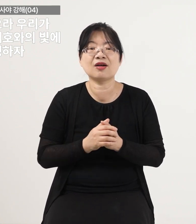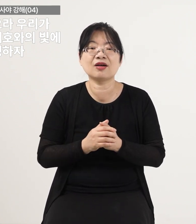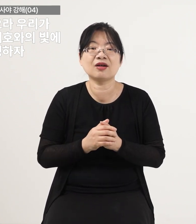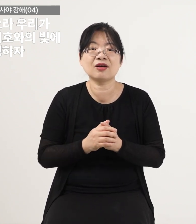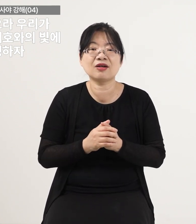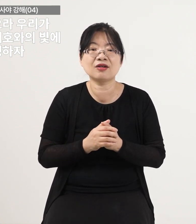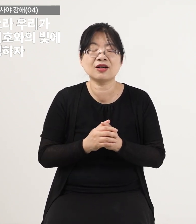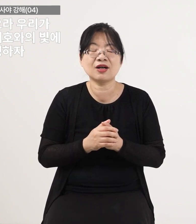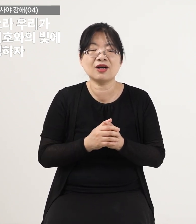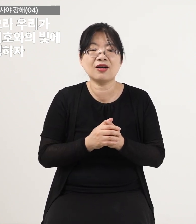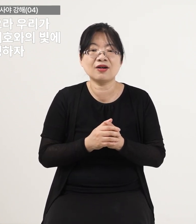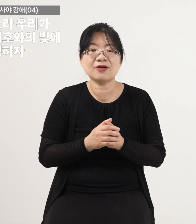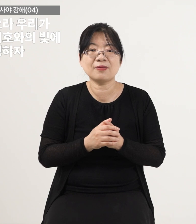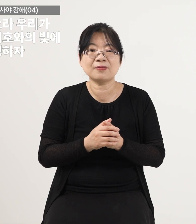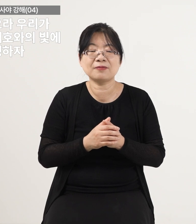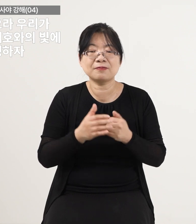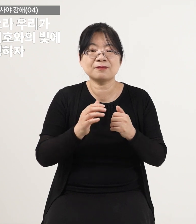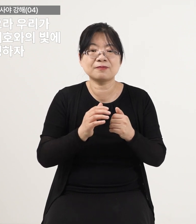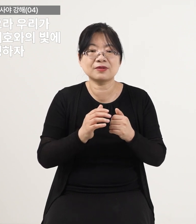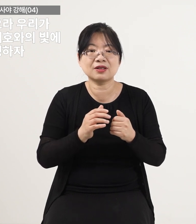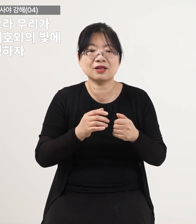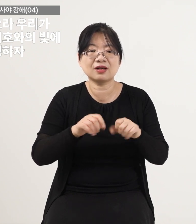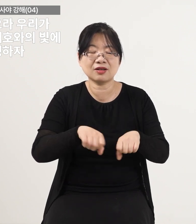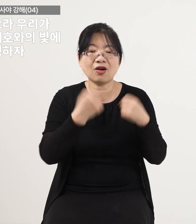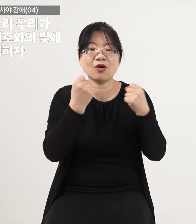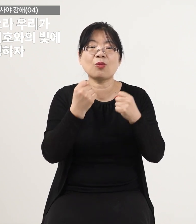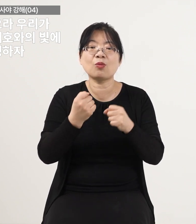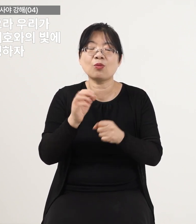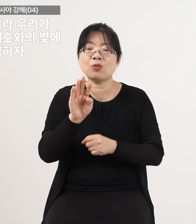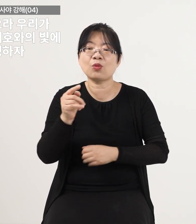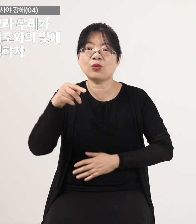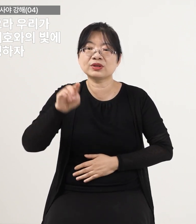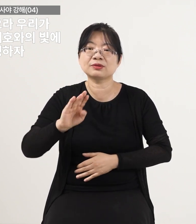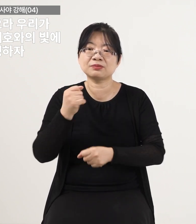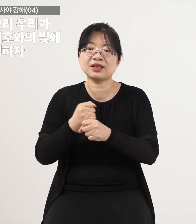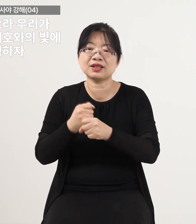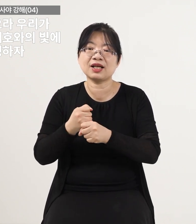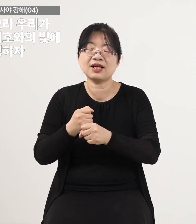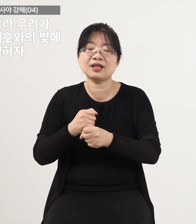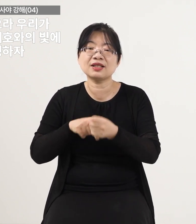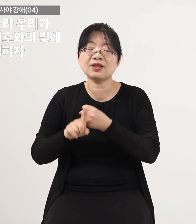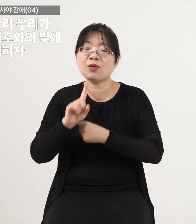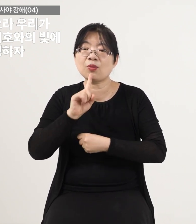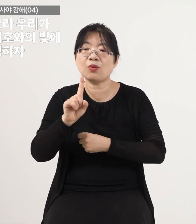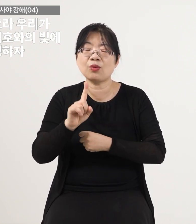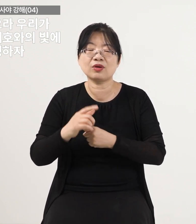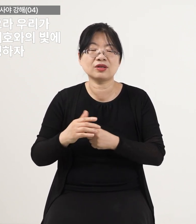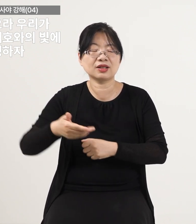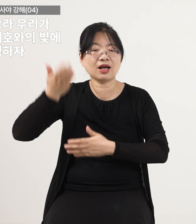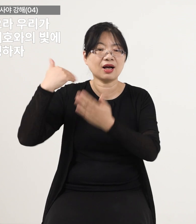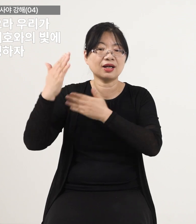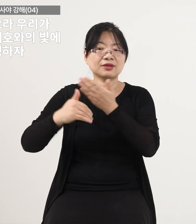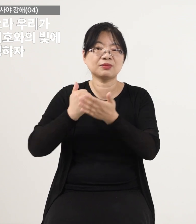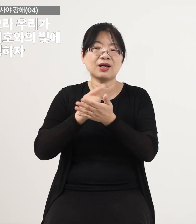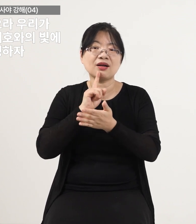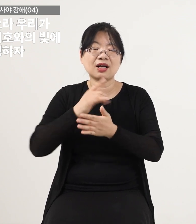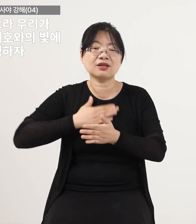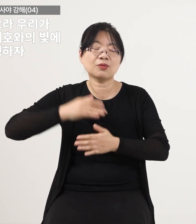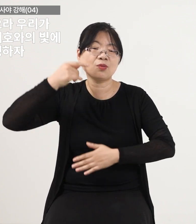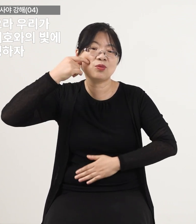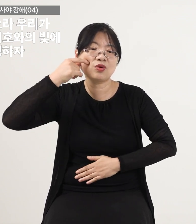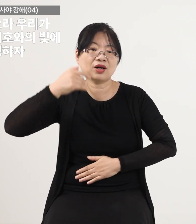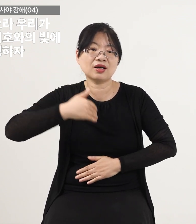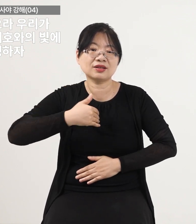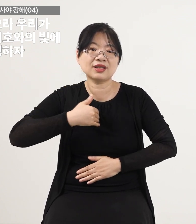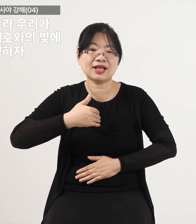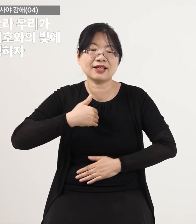보습을 만든다는 이야기는 과거 하나님의 말씀을 알지 못할 때는 어떻게든 내가 내 파일을